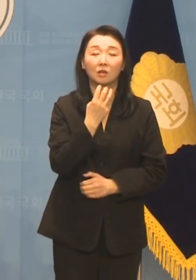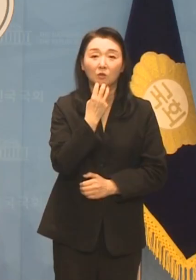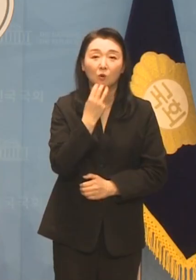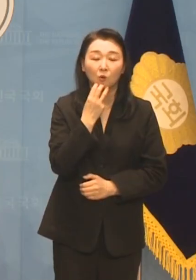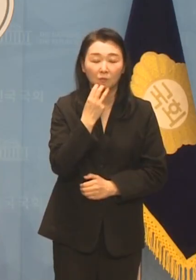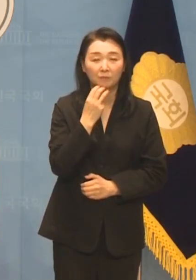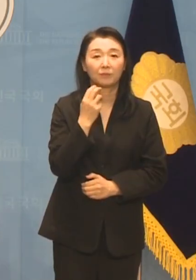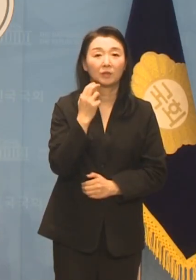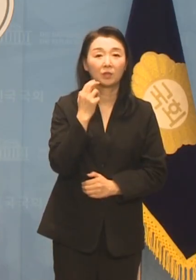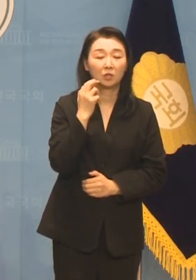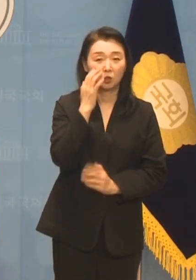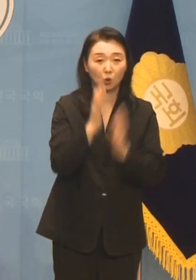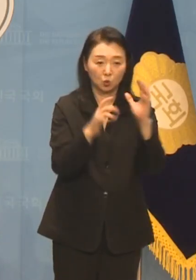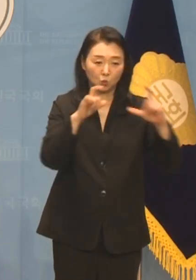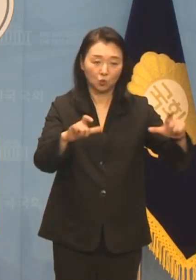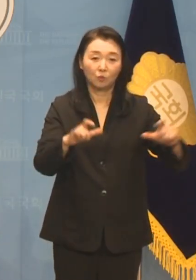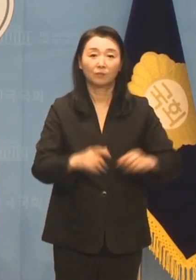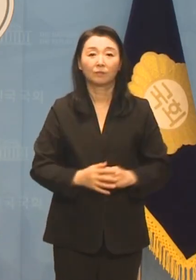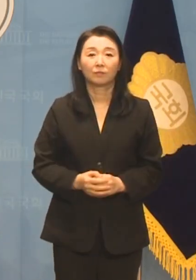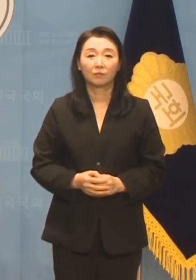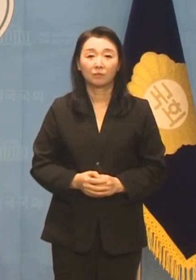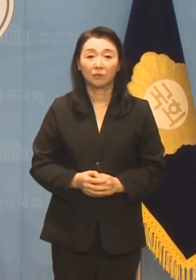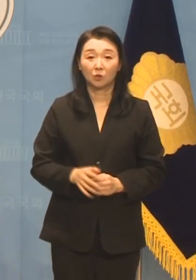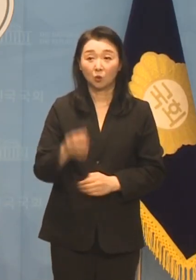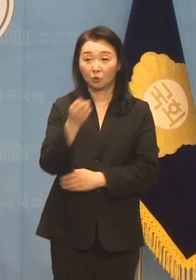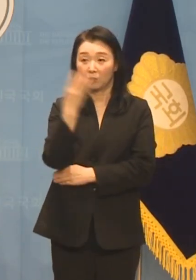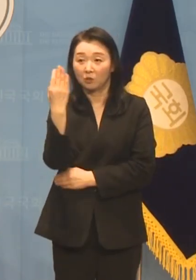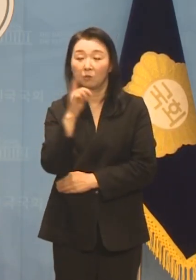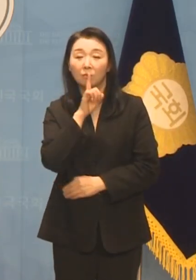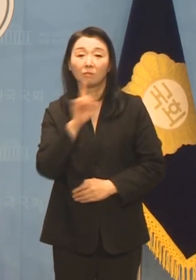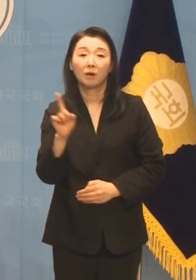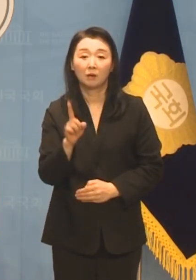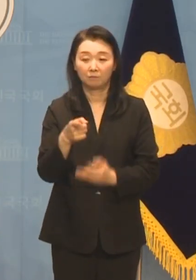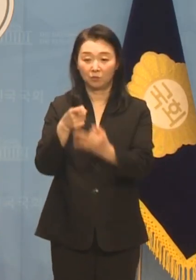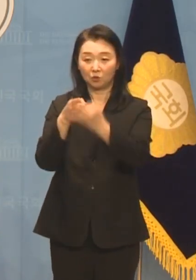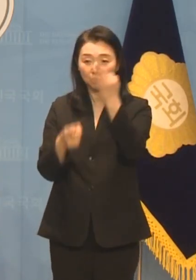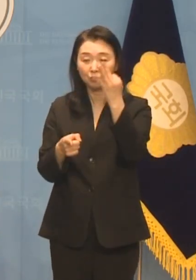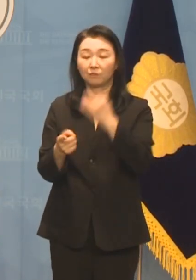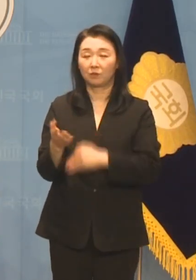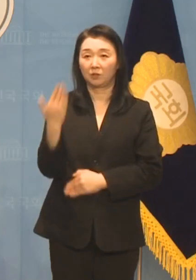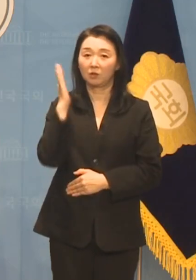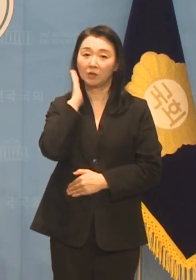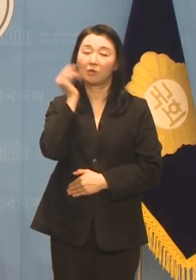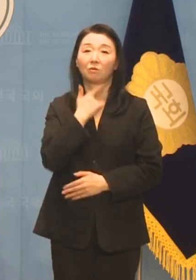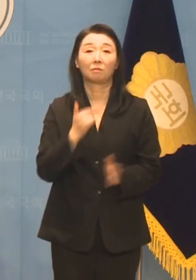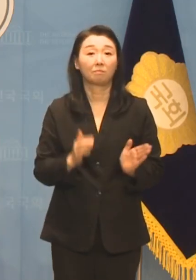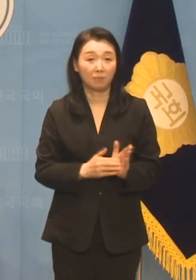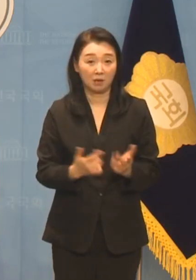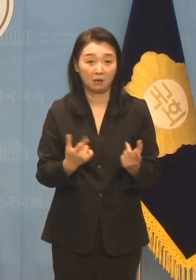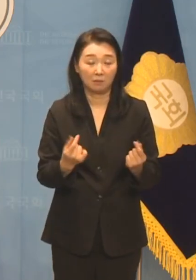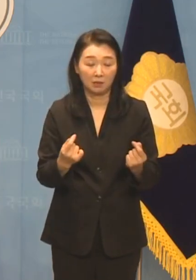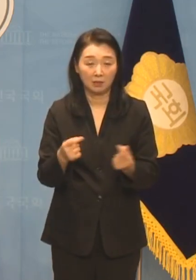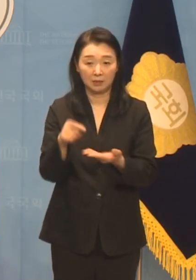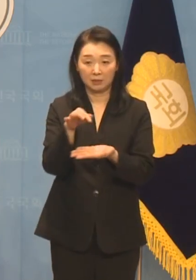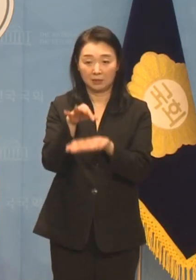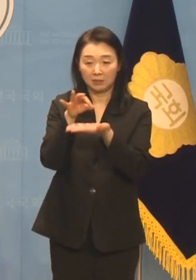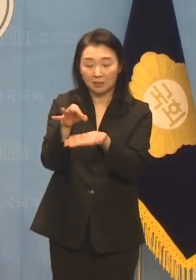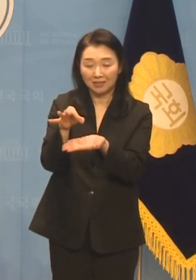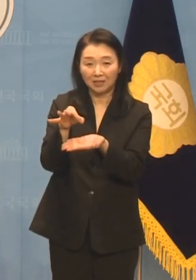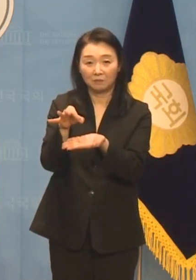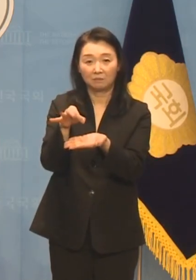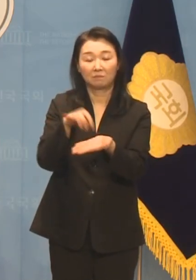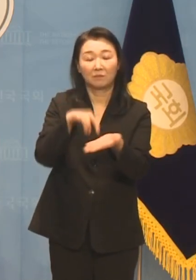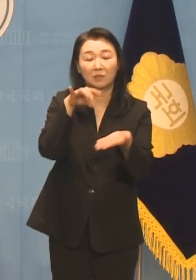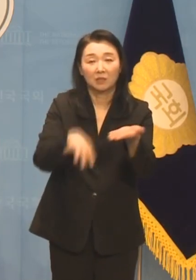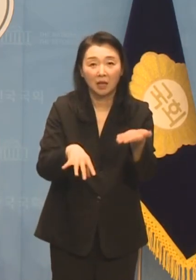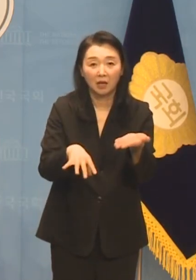사저입니다. 최근 한 언론 보도에 따르면 윤석열은 전직 대통령이었다는 이유로 재산세와